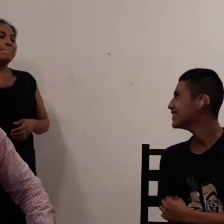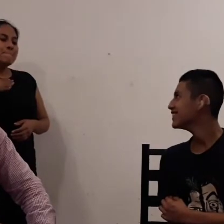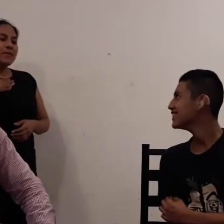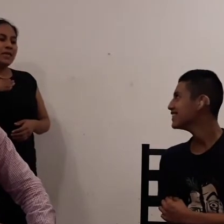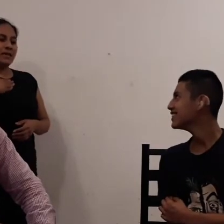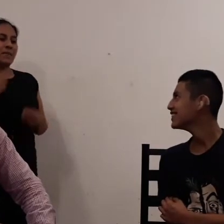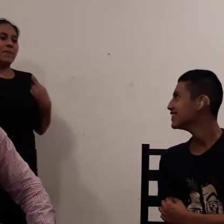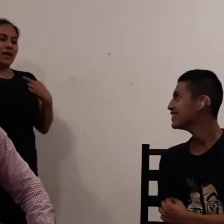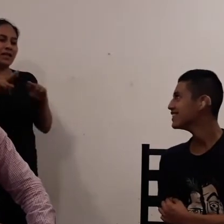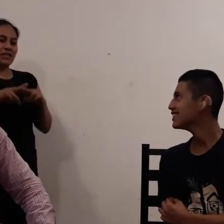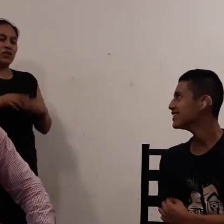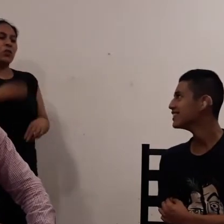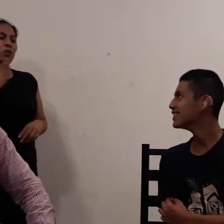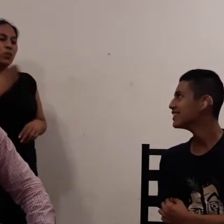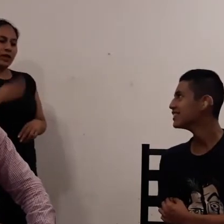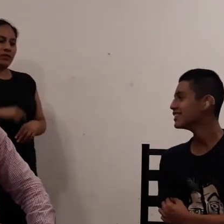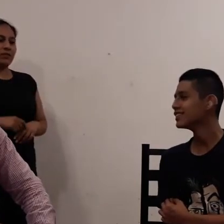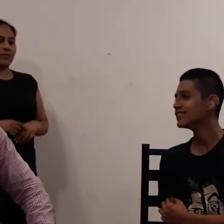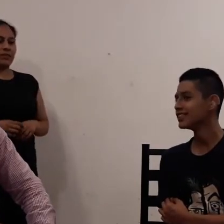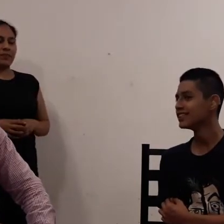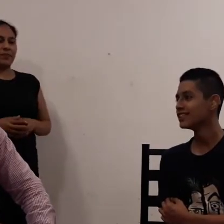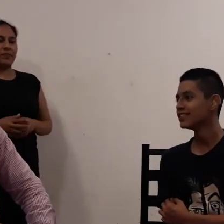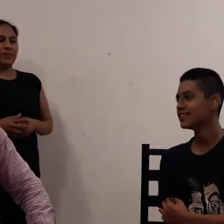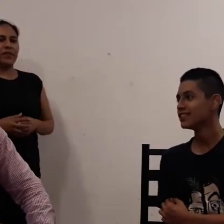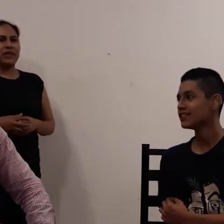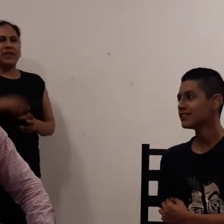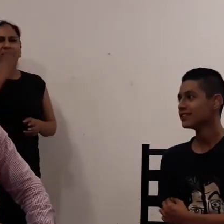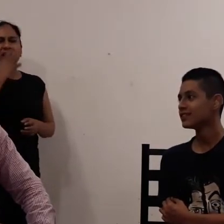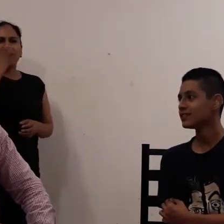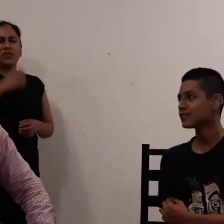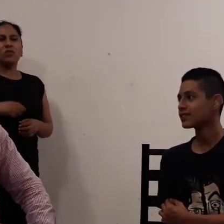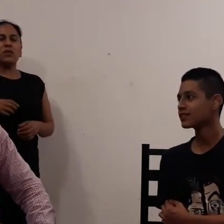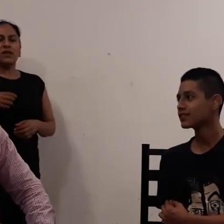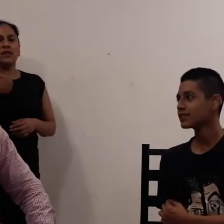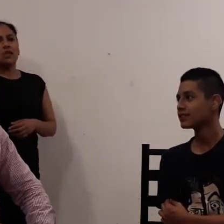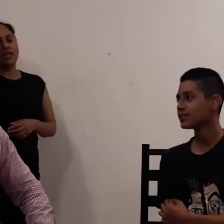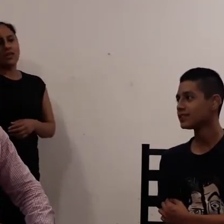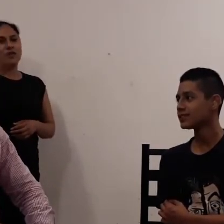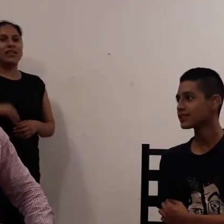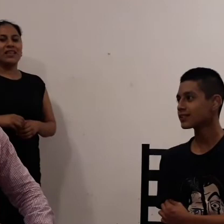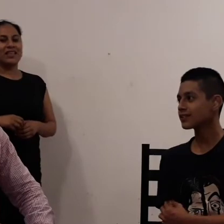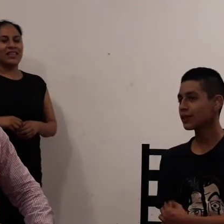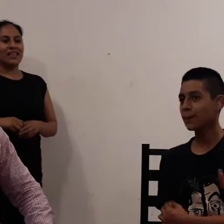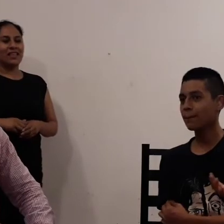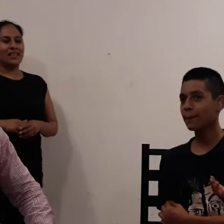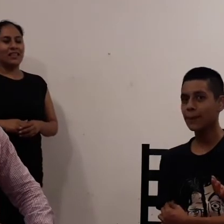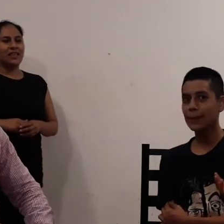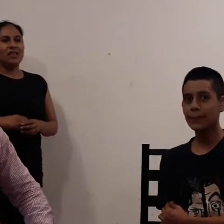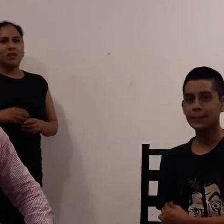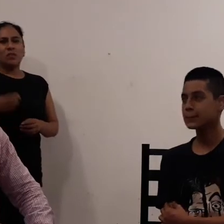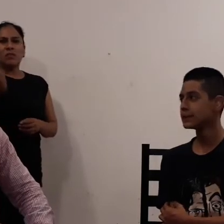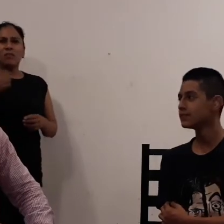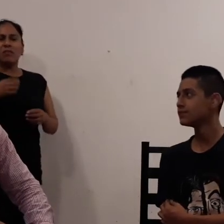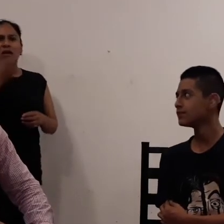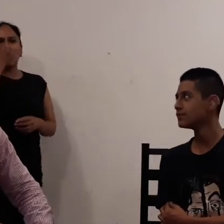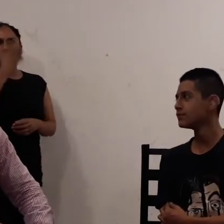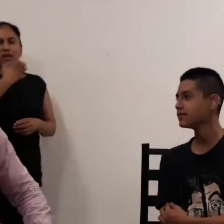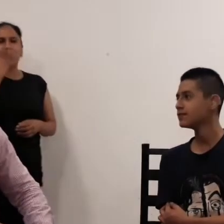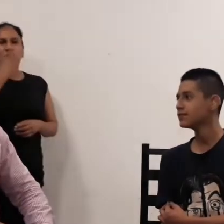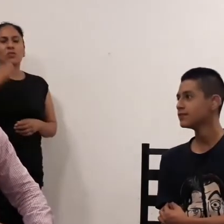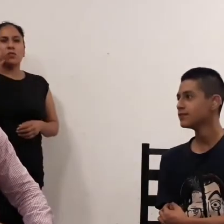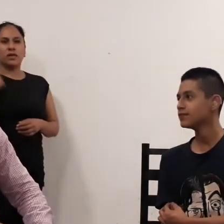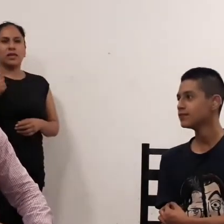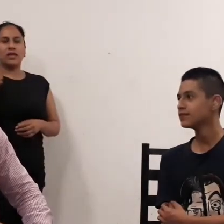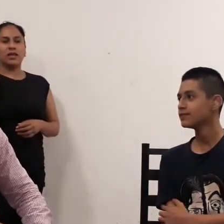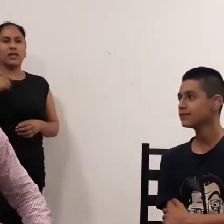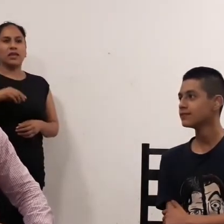Harold. ¿En qué escuela estudia Harold? ¿Va a una escuela Sí, regular? Asiste a